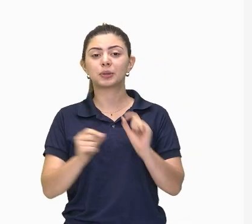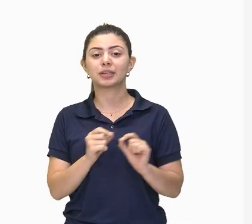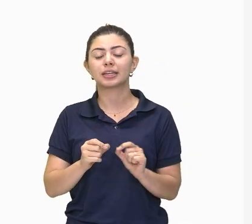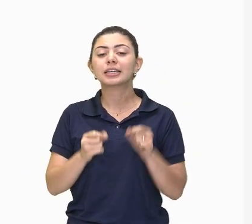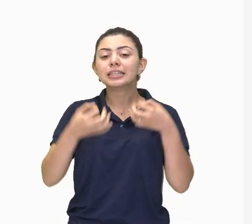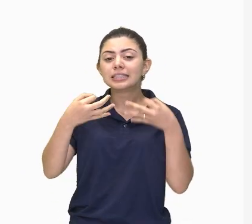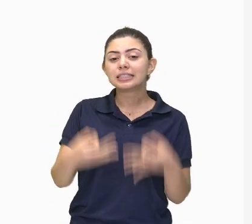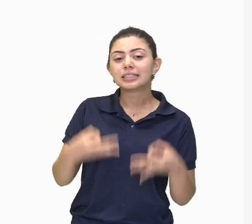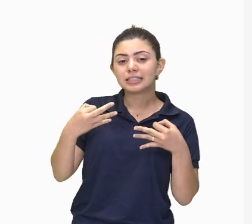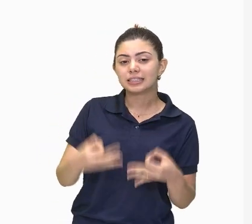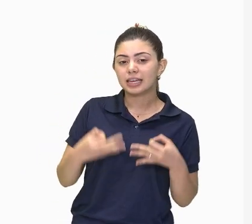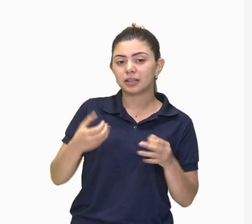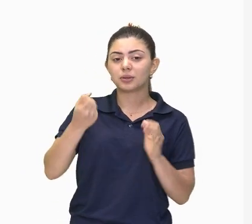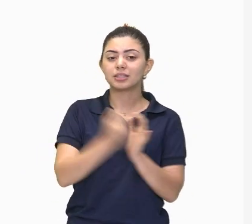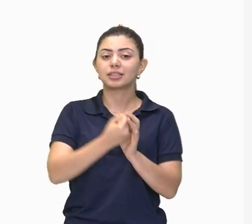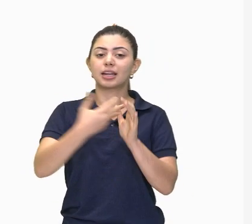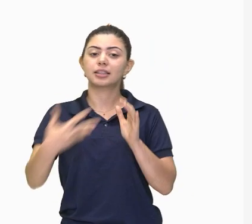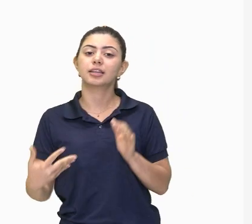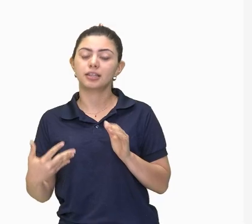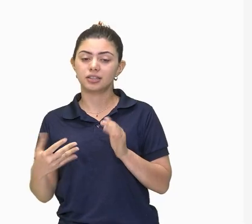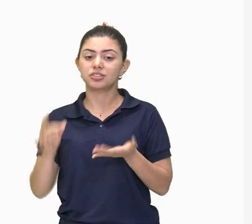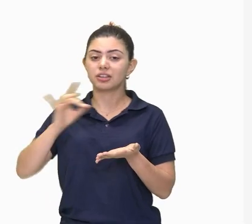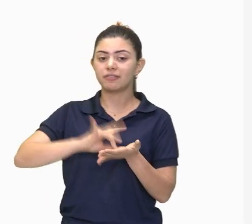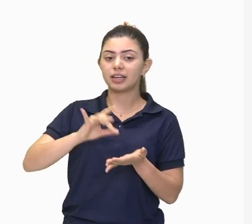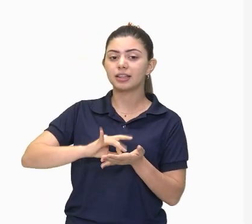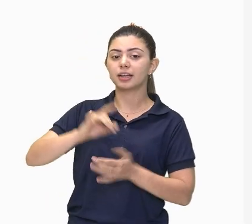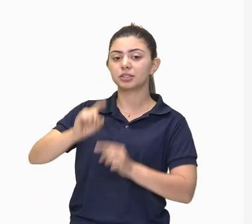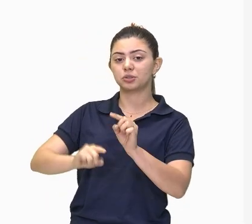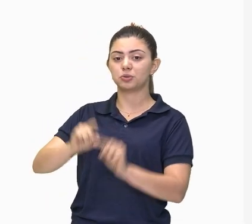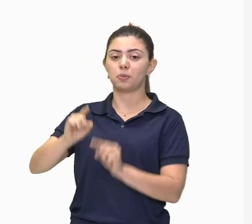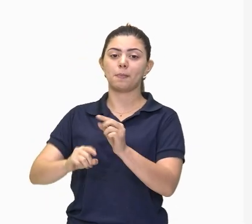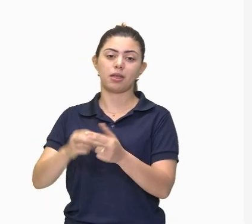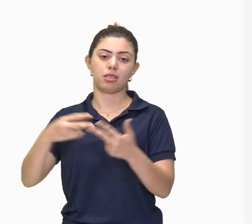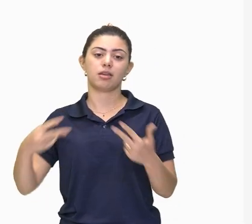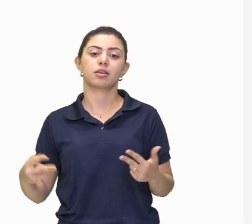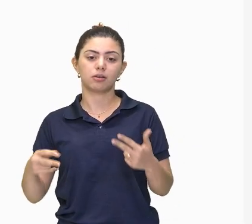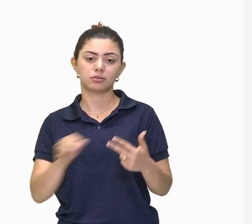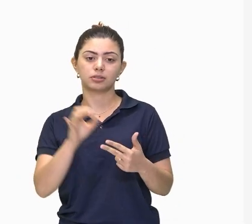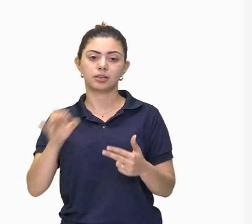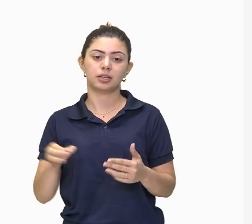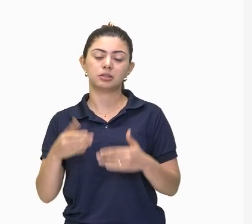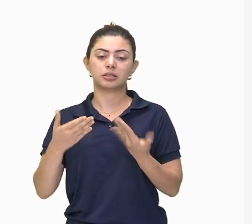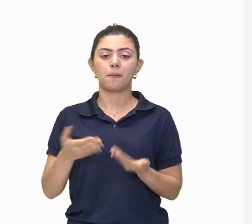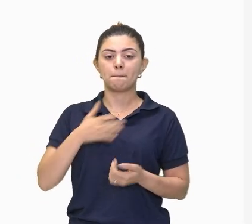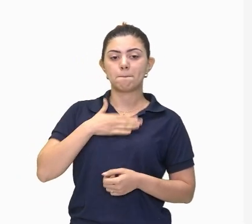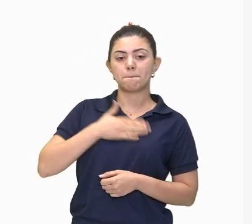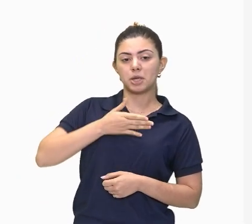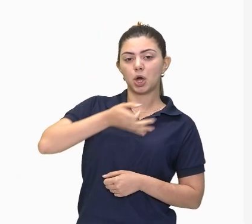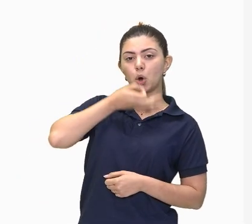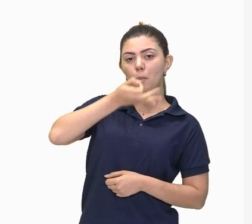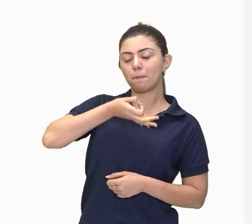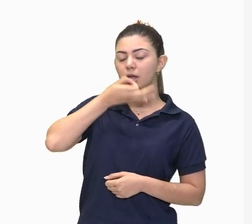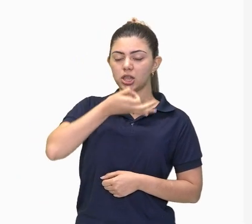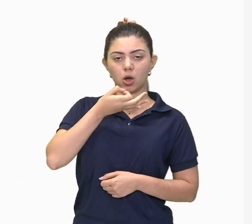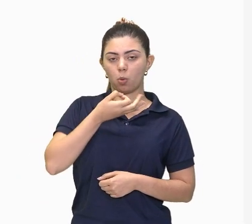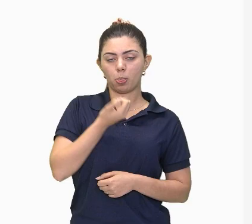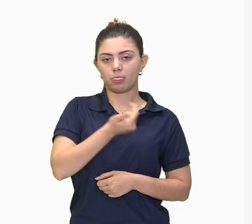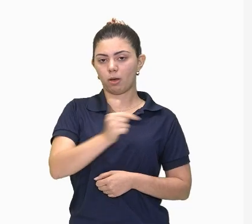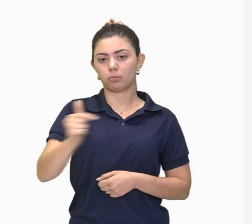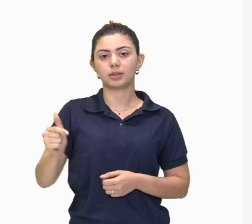e realista as características concretas e físicas de algo, sem atribuir juízo de valor